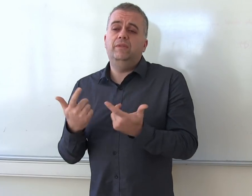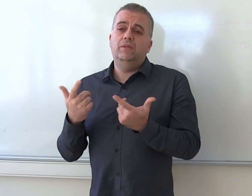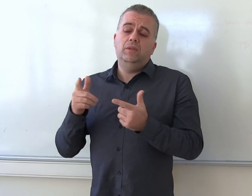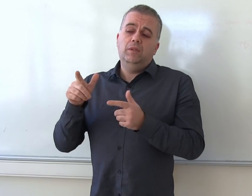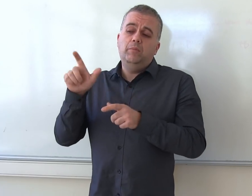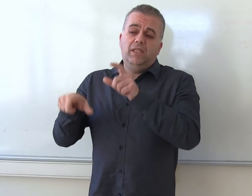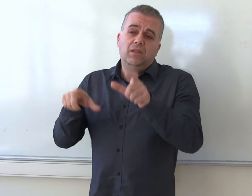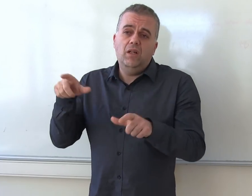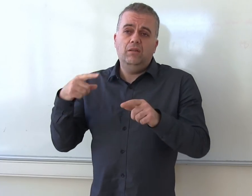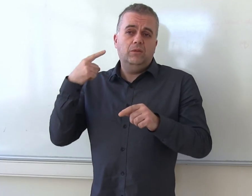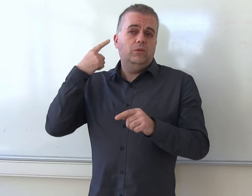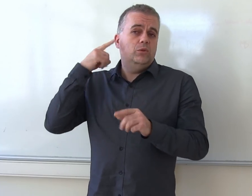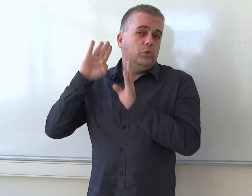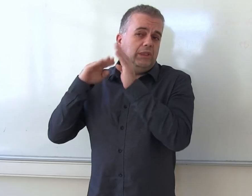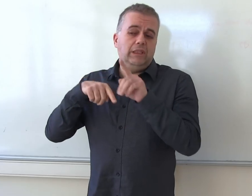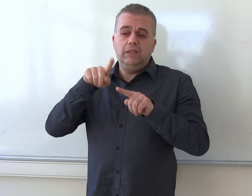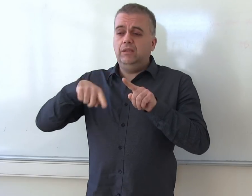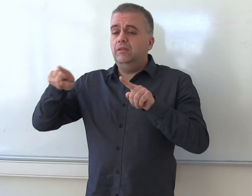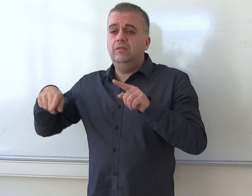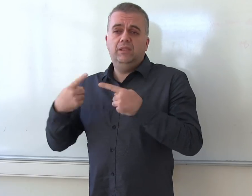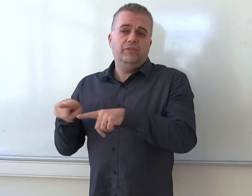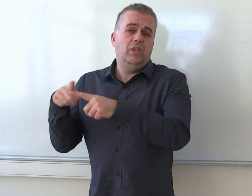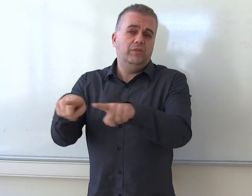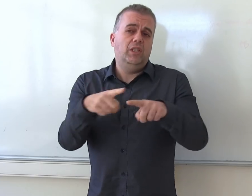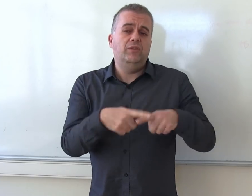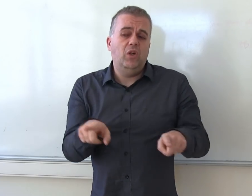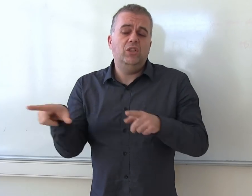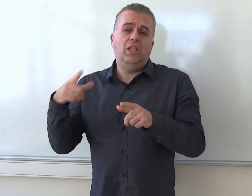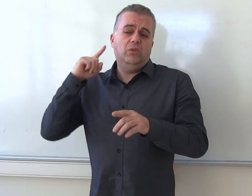En classe, nos professeurs étaient confrontés à plusieurs types de surédités.